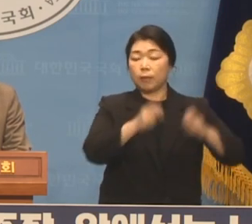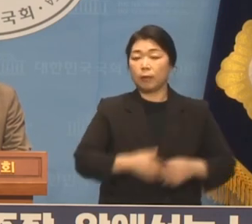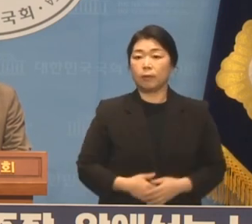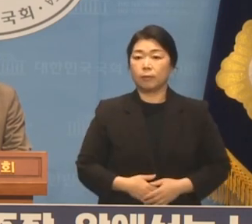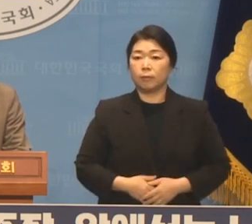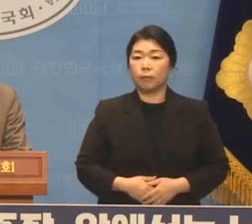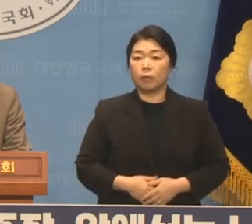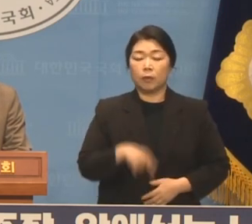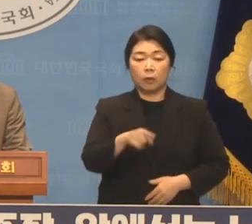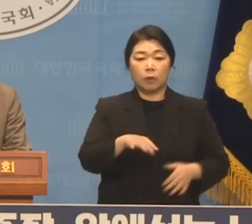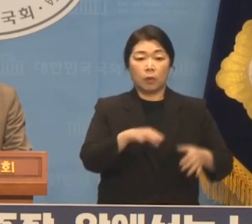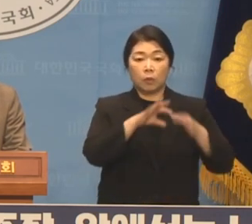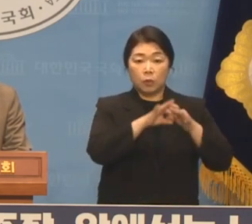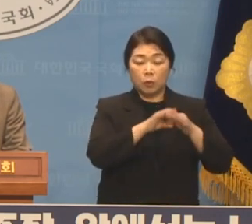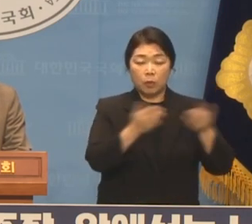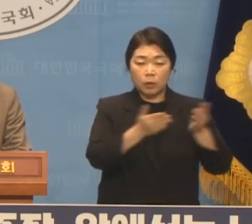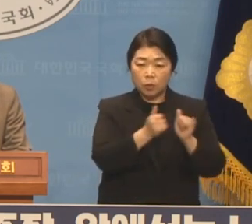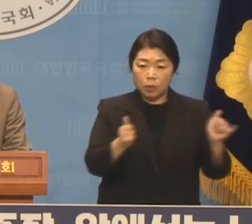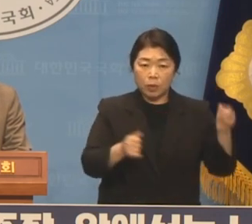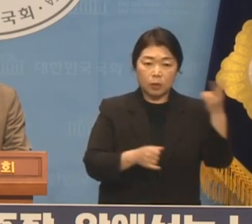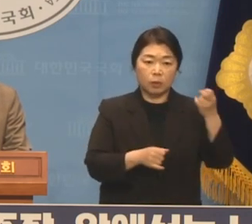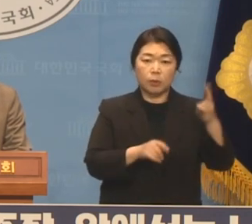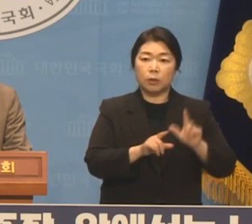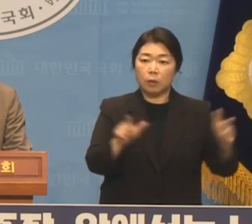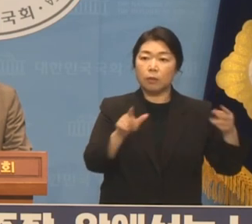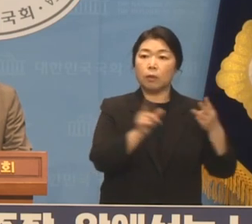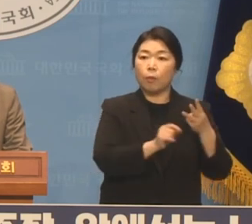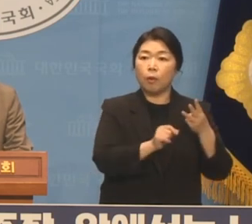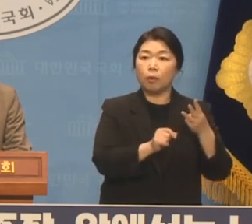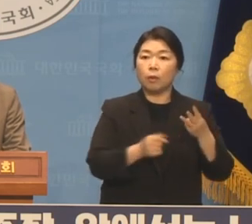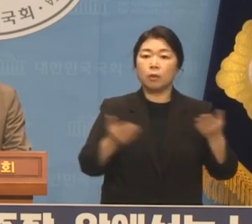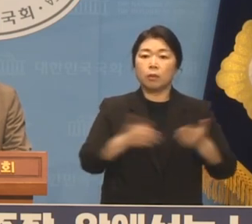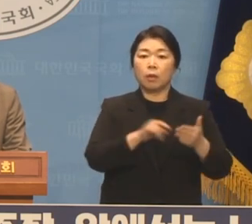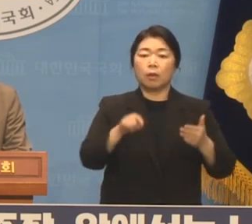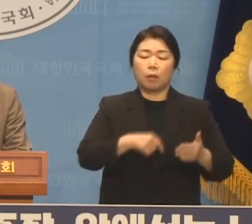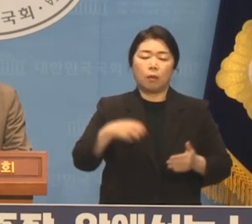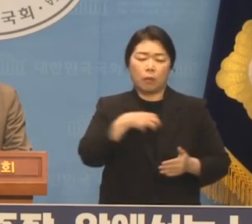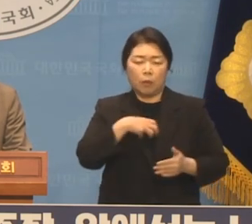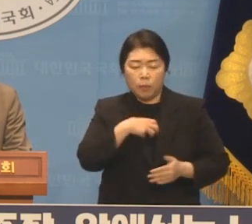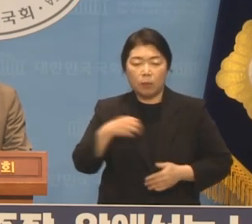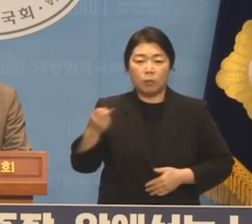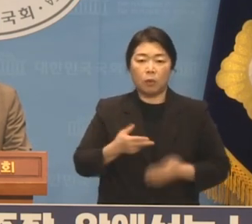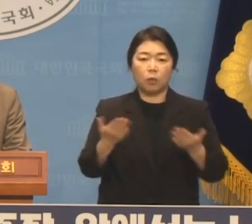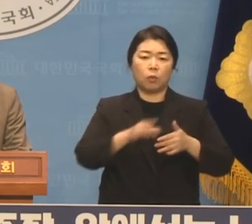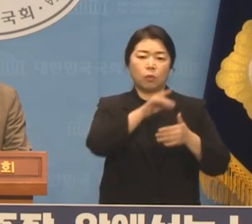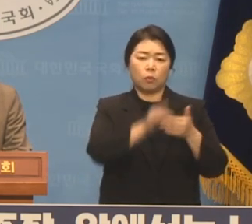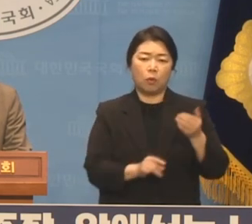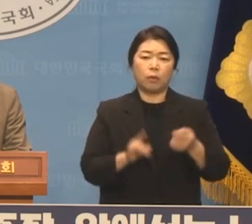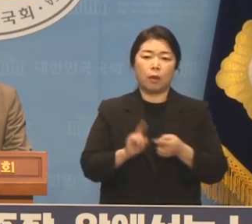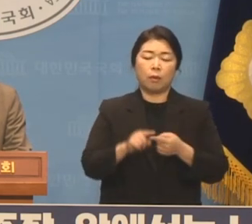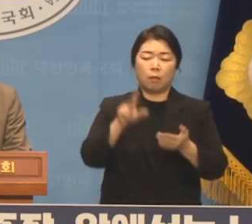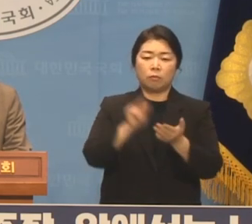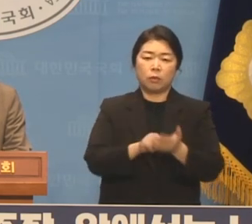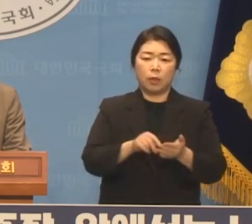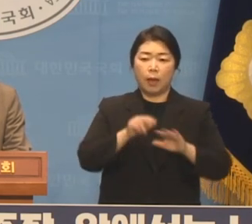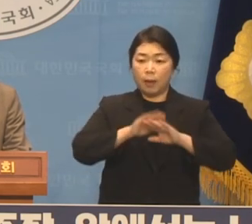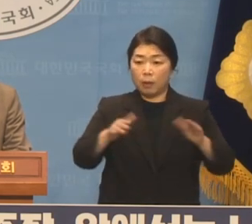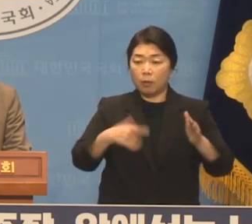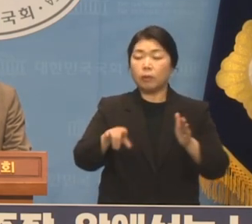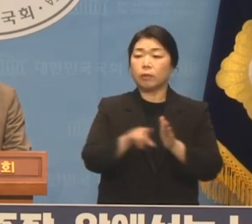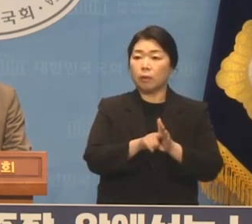도이치아우토 소속 직원들은 2022년 3월 직장 내 괴롭힘, 노동 조건에 대한 문제 등을